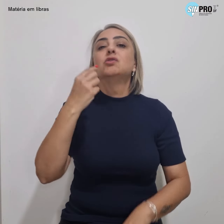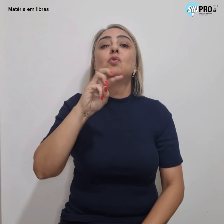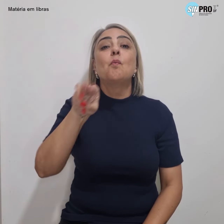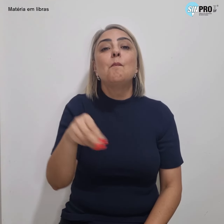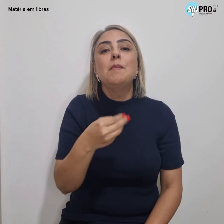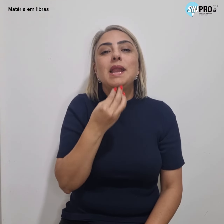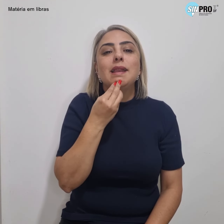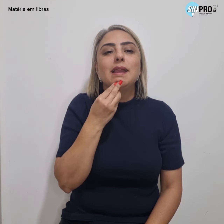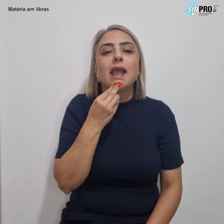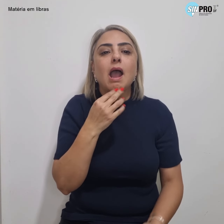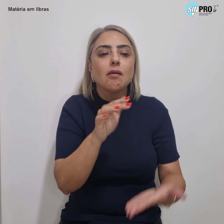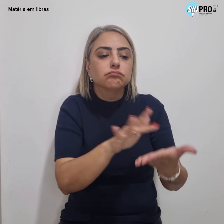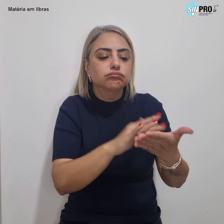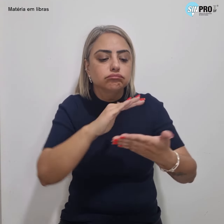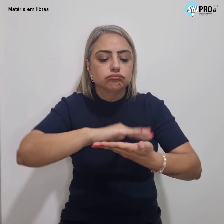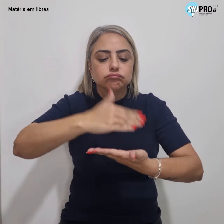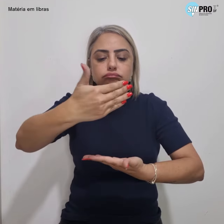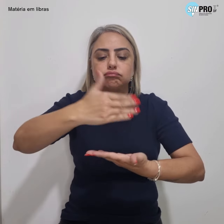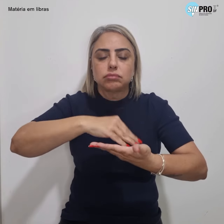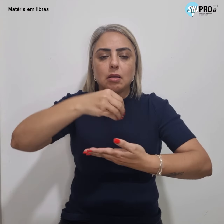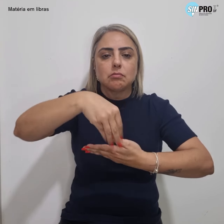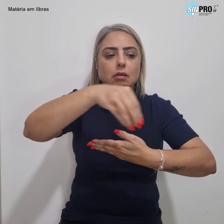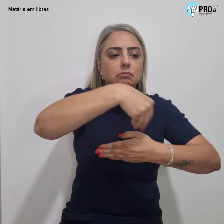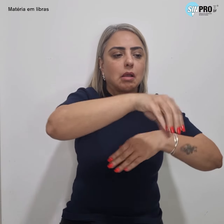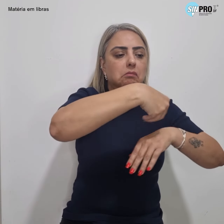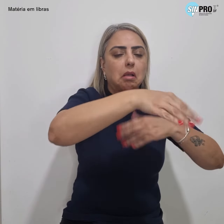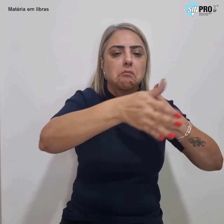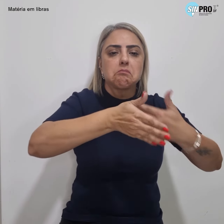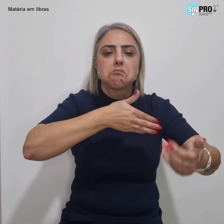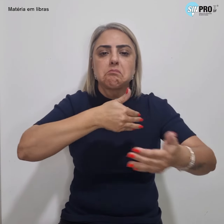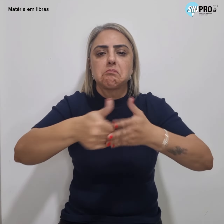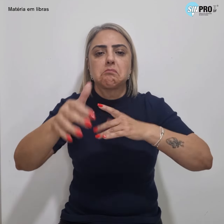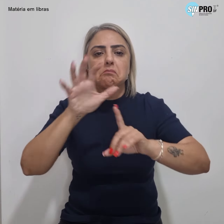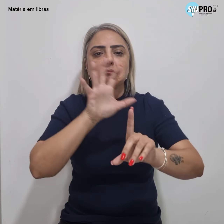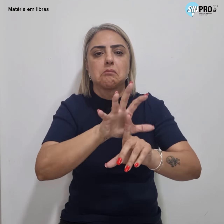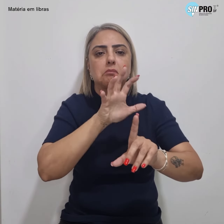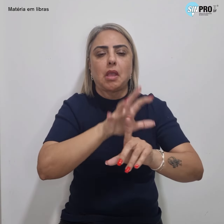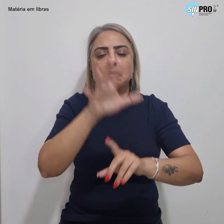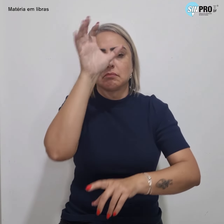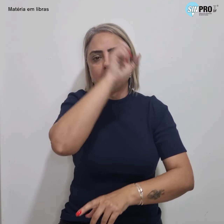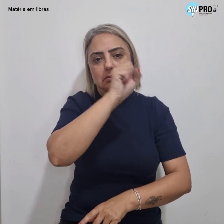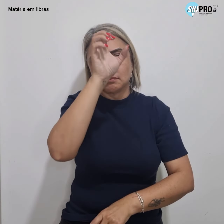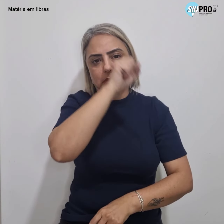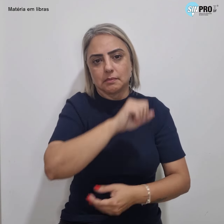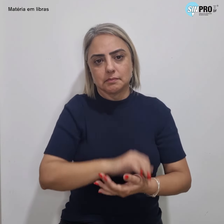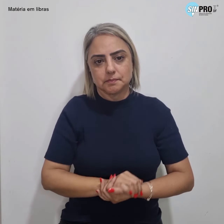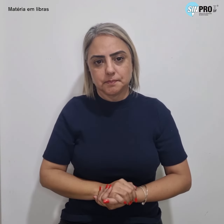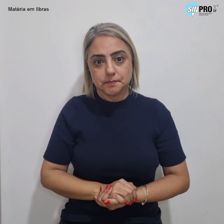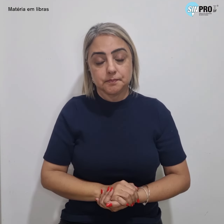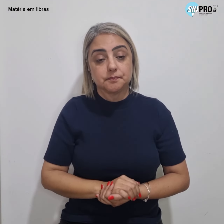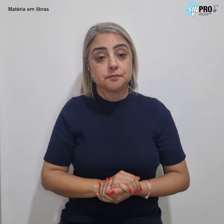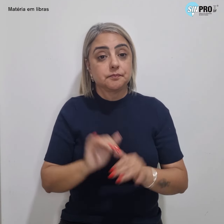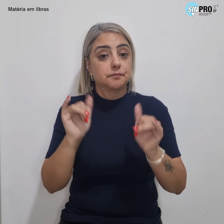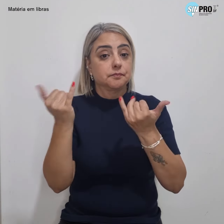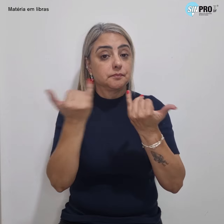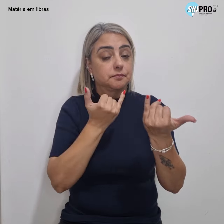foram distribuídos sem qualquer impacto na aprendizagem. Com informações do